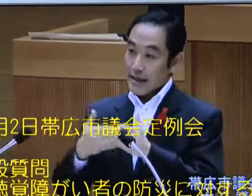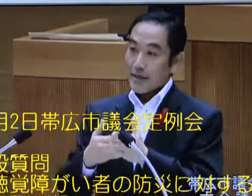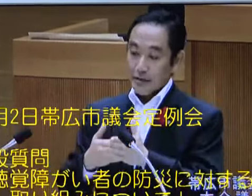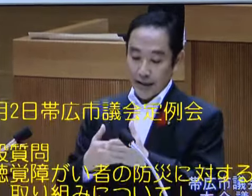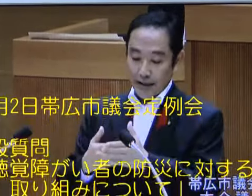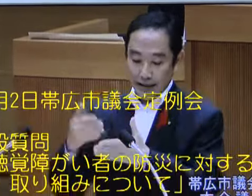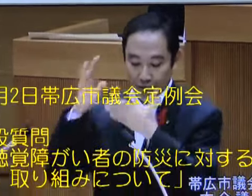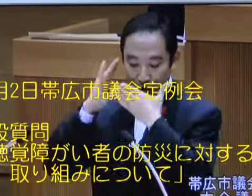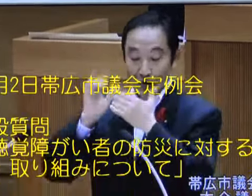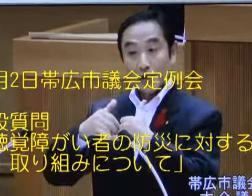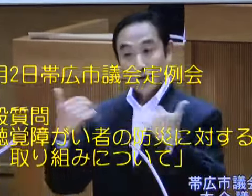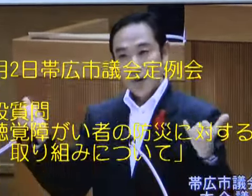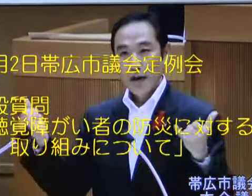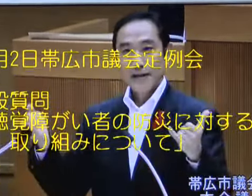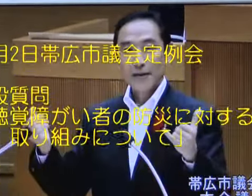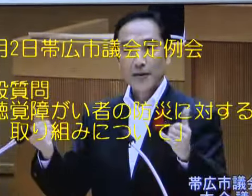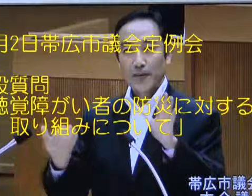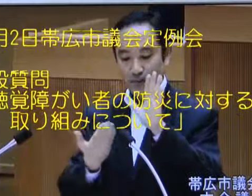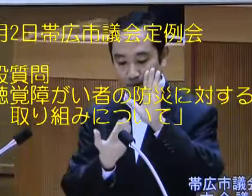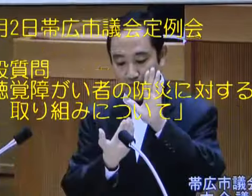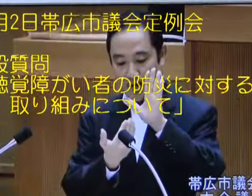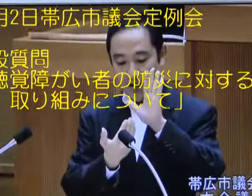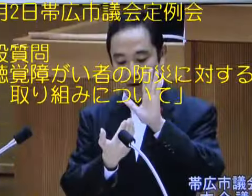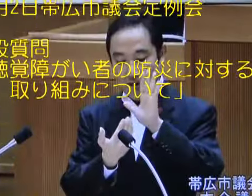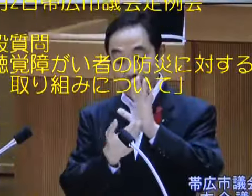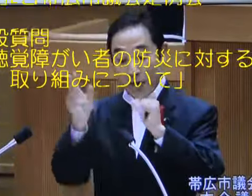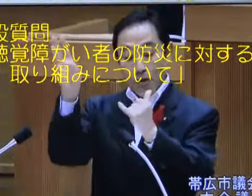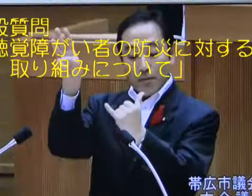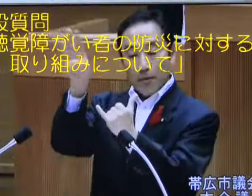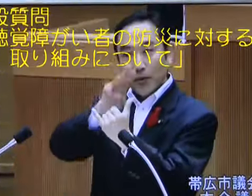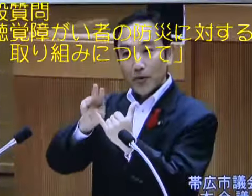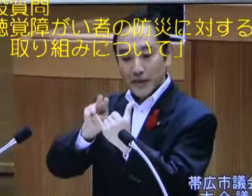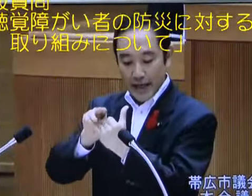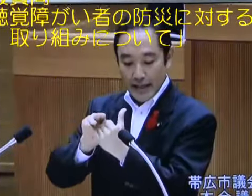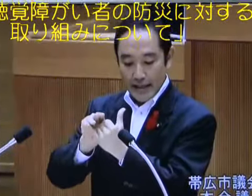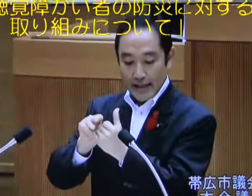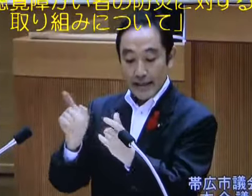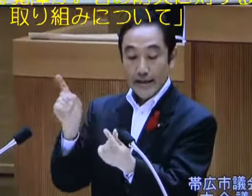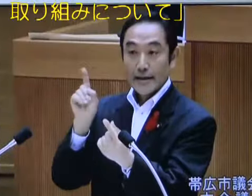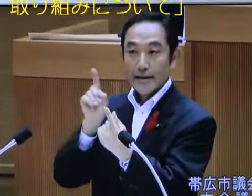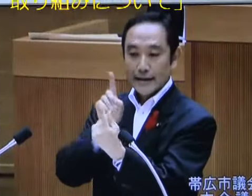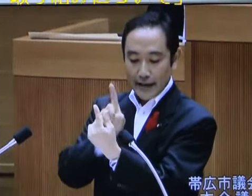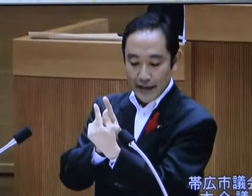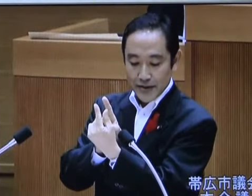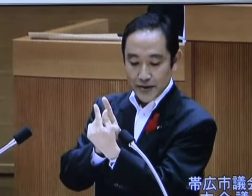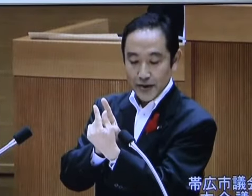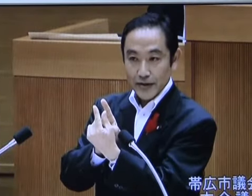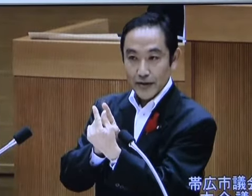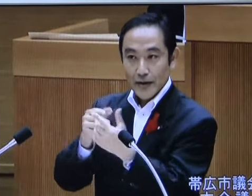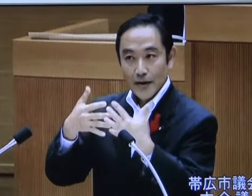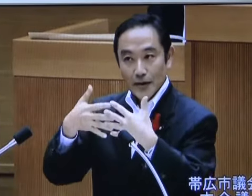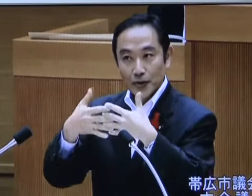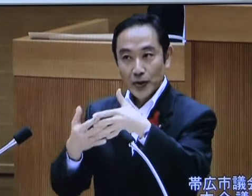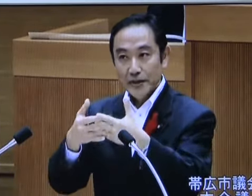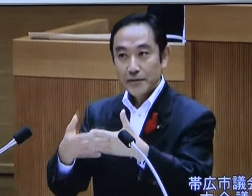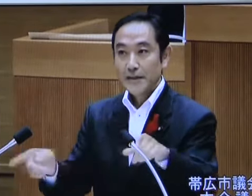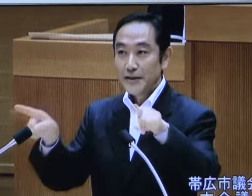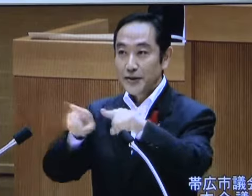最後に聴覚障害者の防災に対する取り組みについ